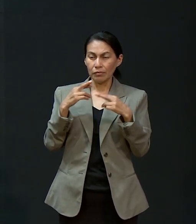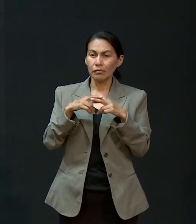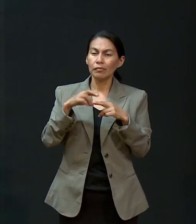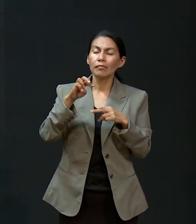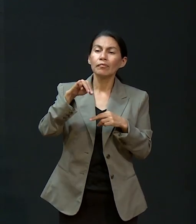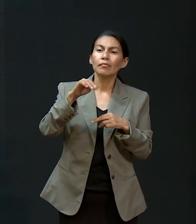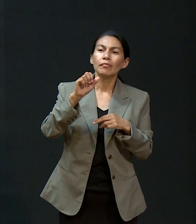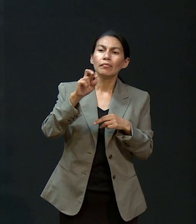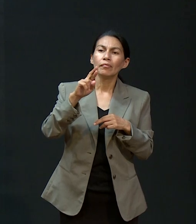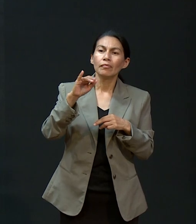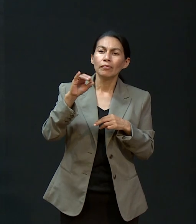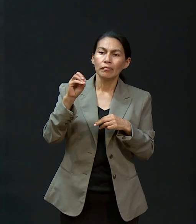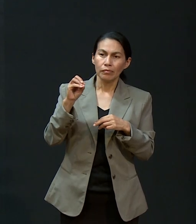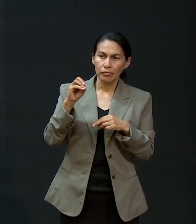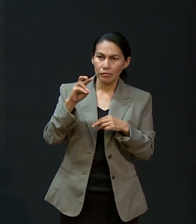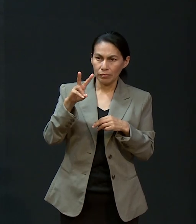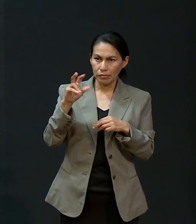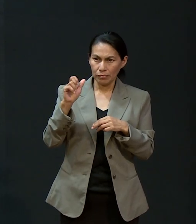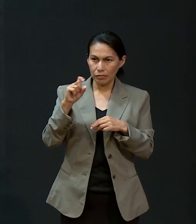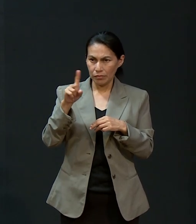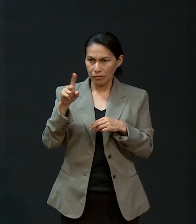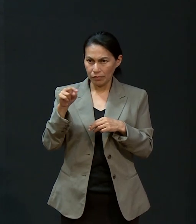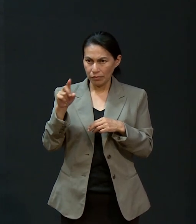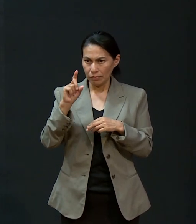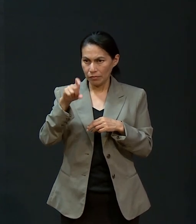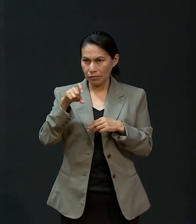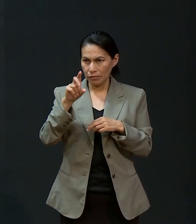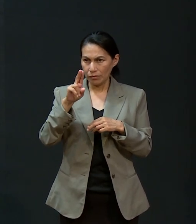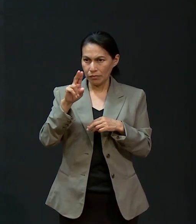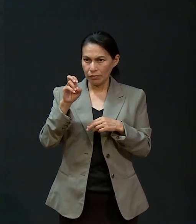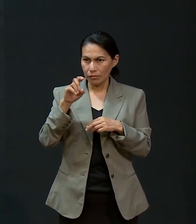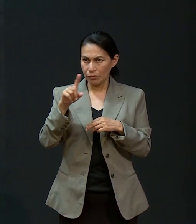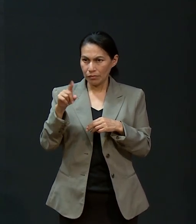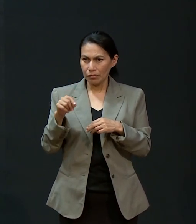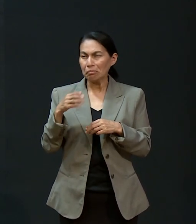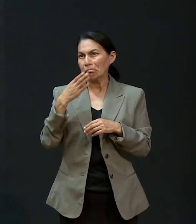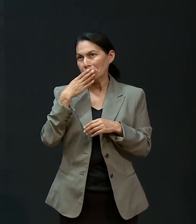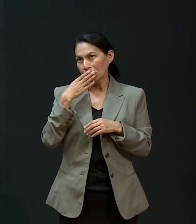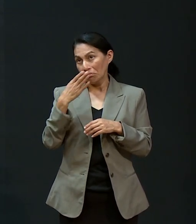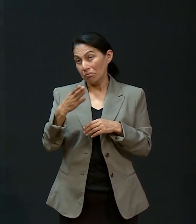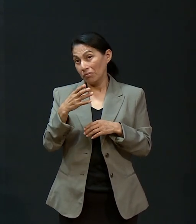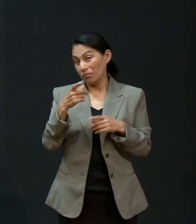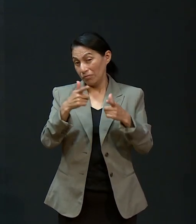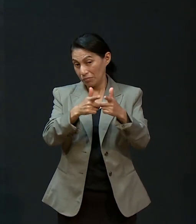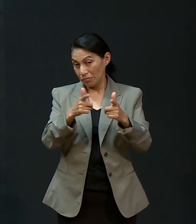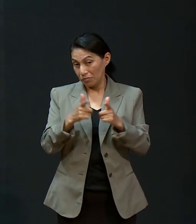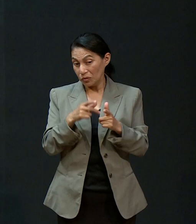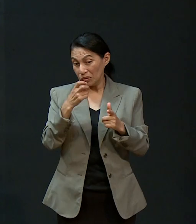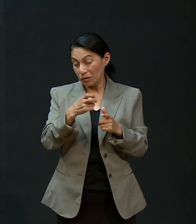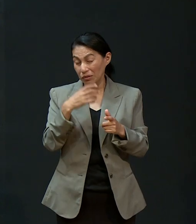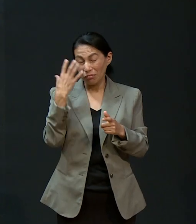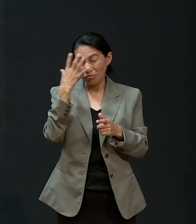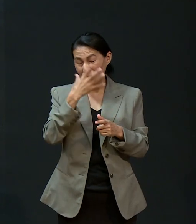profesor Mario Vázquez, pues también es una gran ayuda porque digo, Dios, gracias por mandarme un excelente equipo,